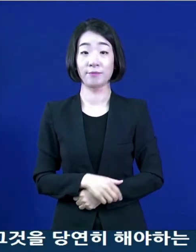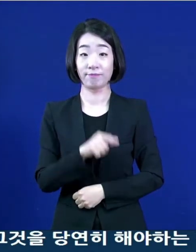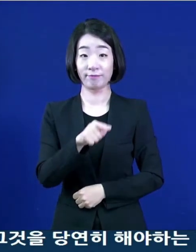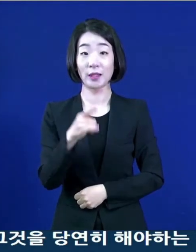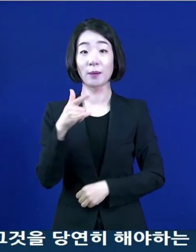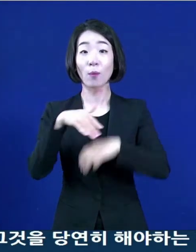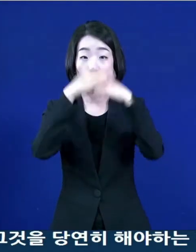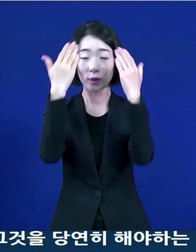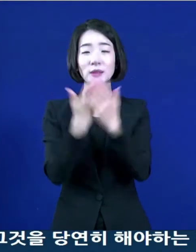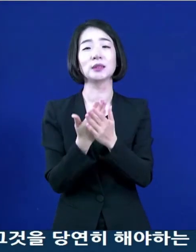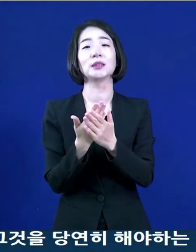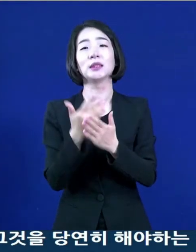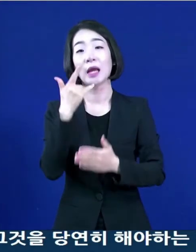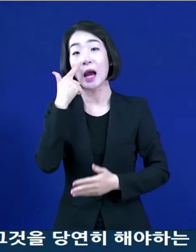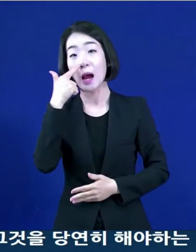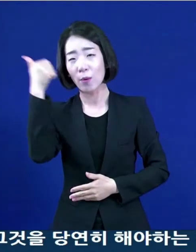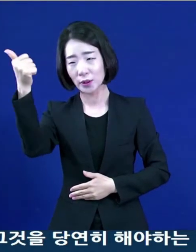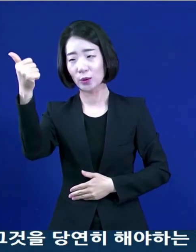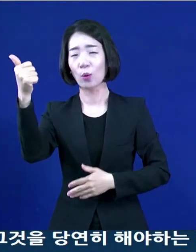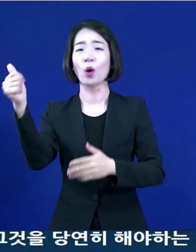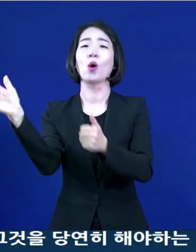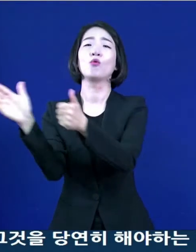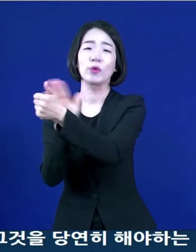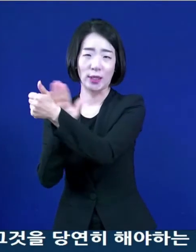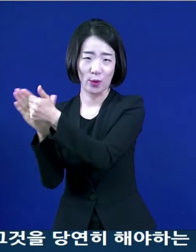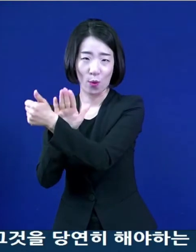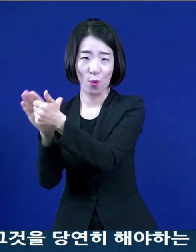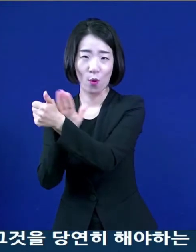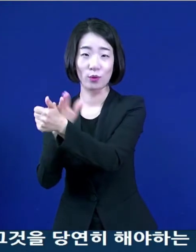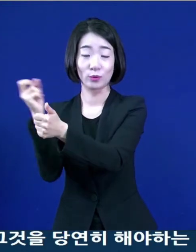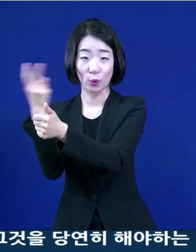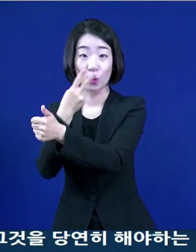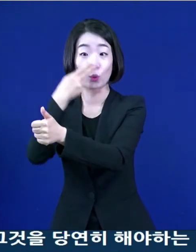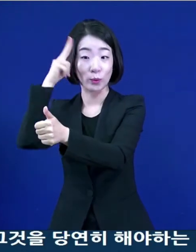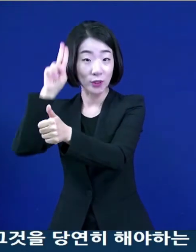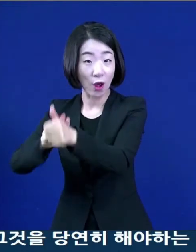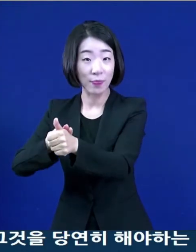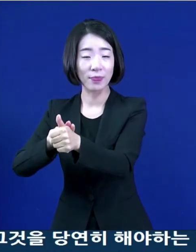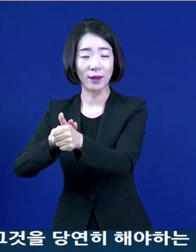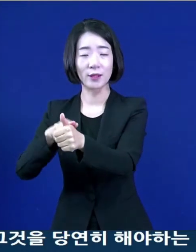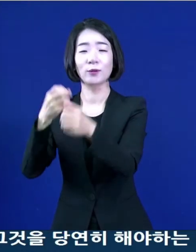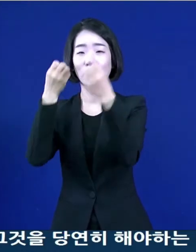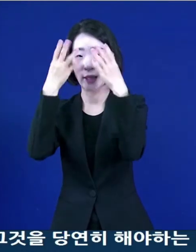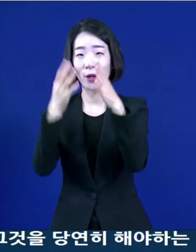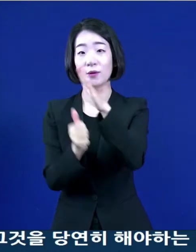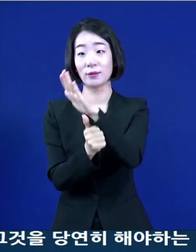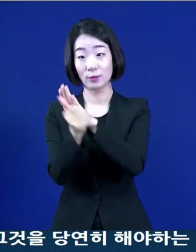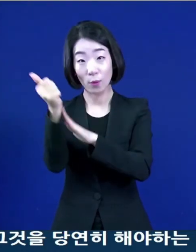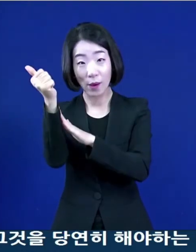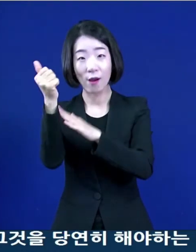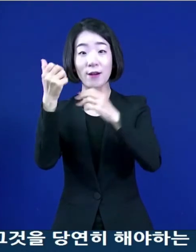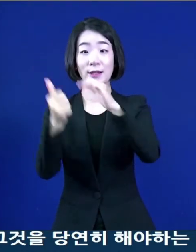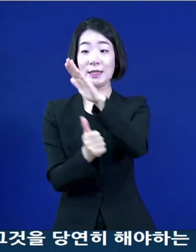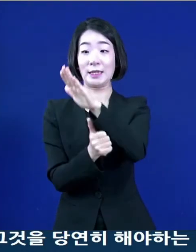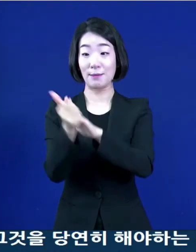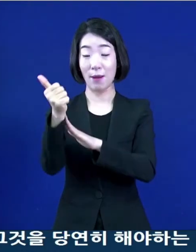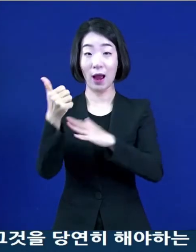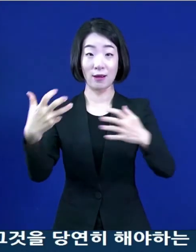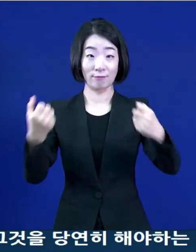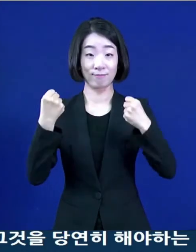모든 아버지들도 많은 위로와 힘과 도전 그리고 새로운 소명, 희망 가지실 수